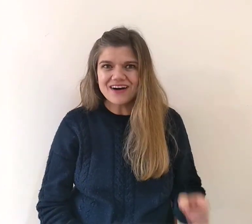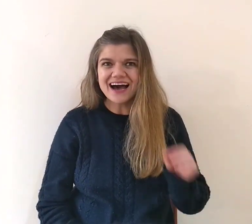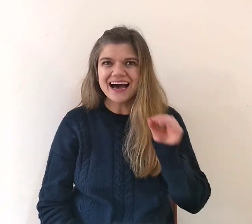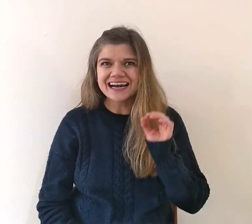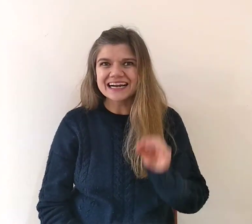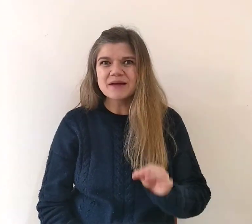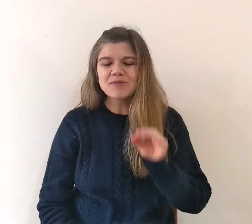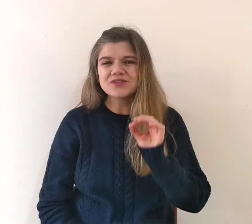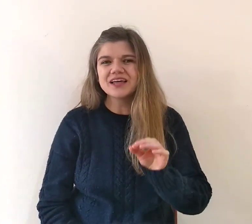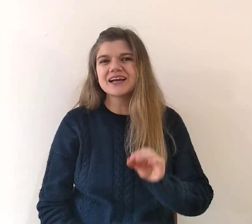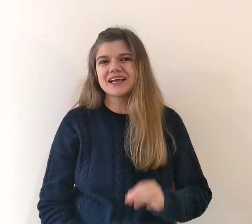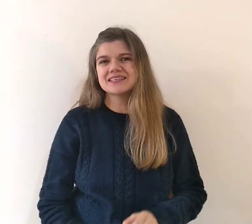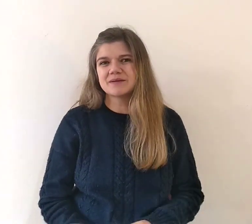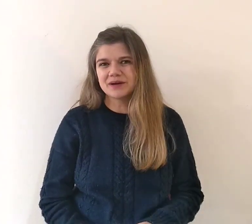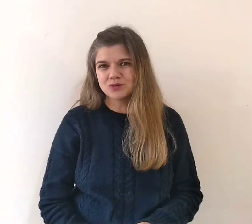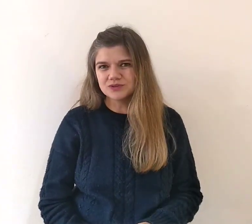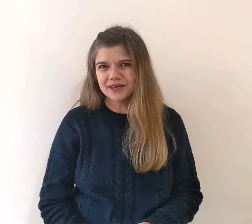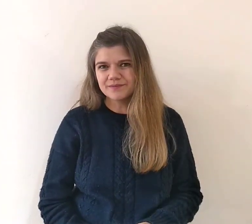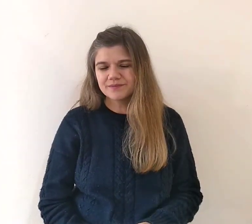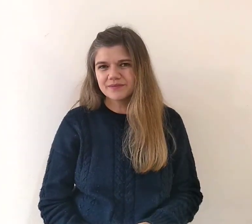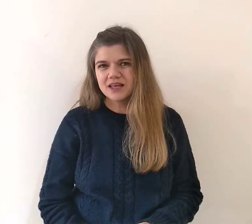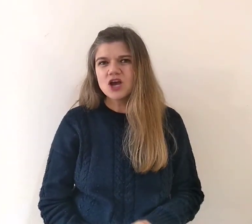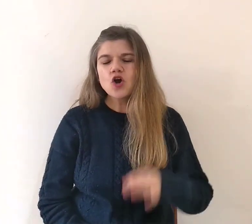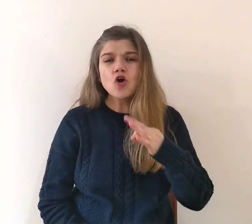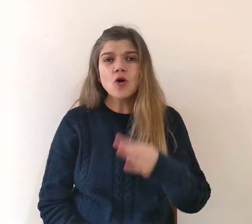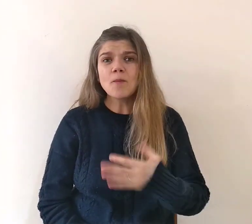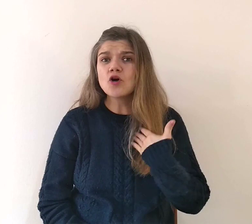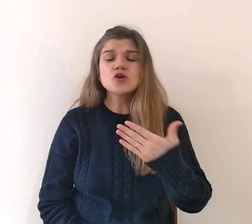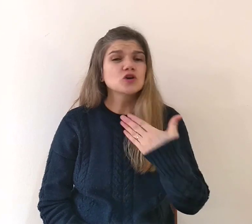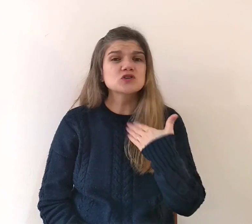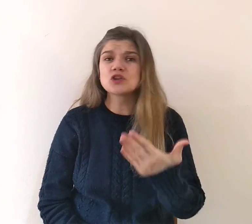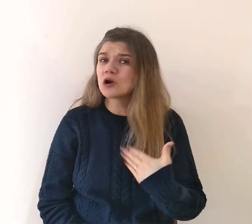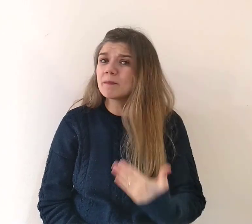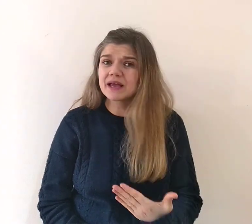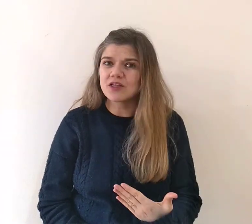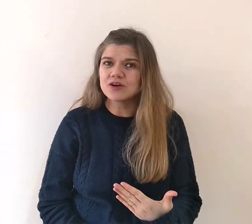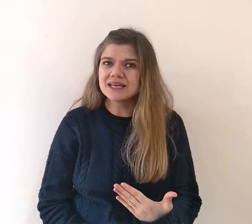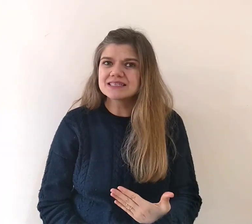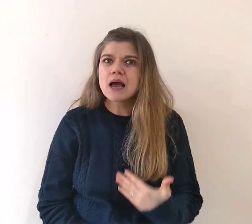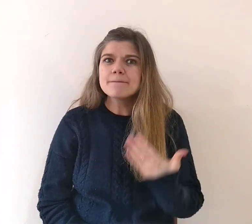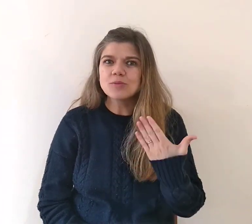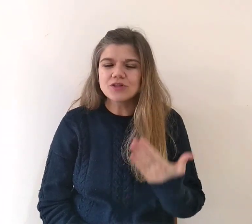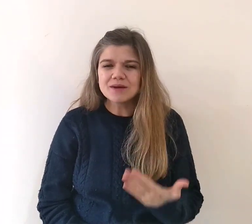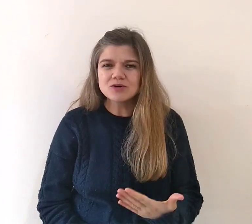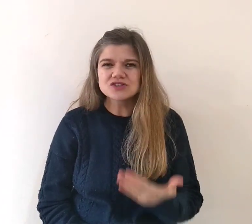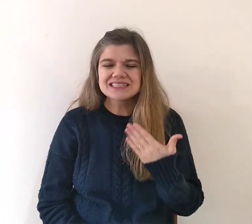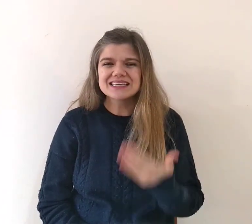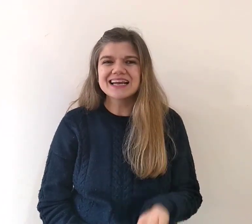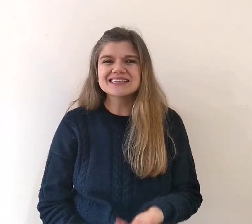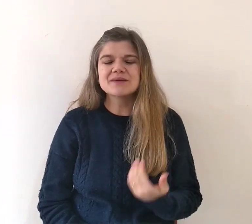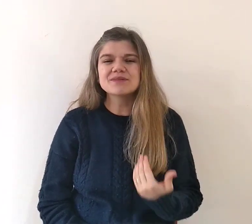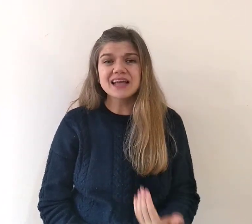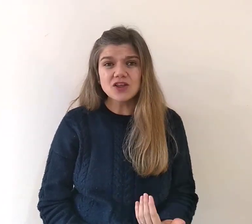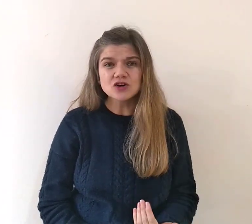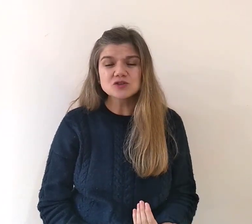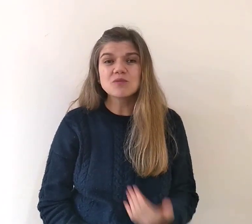a responder esa pregunta. ¿Cómo nosotros, pecadores, podemos ser aceptados por